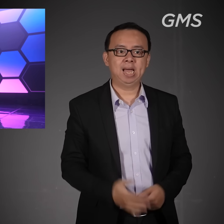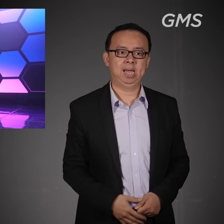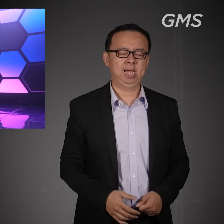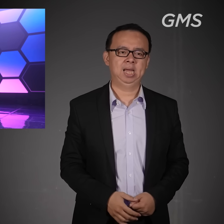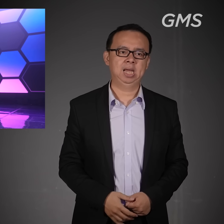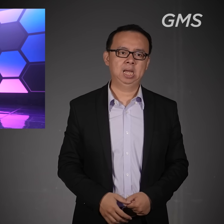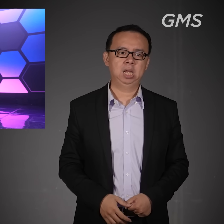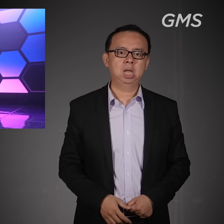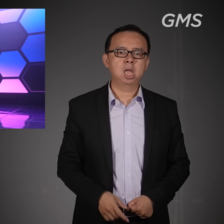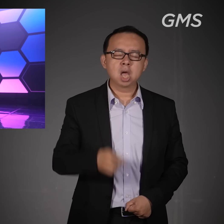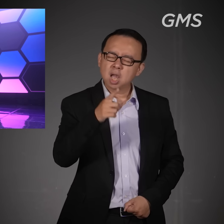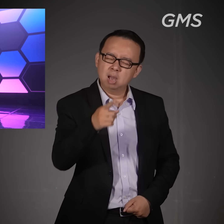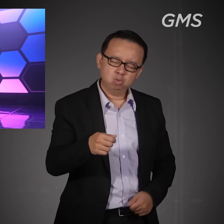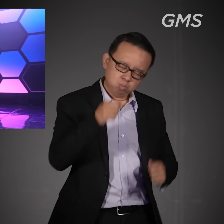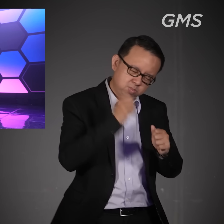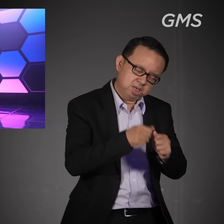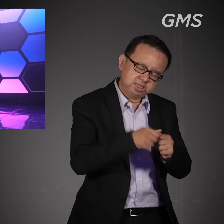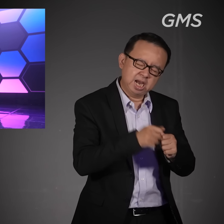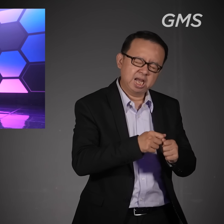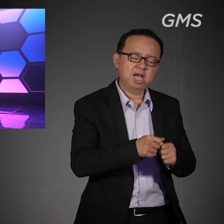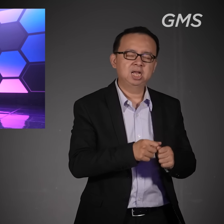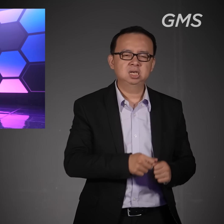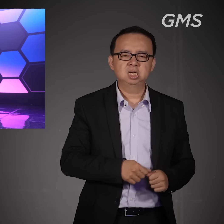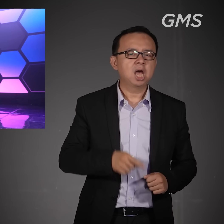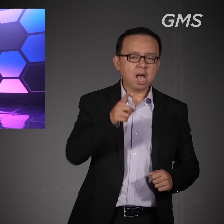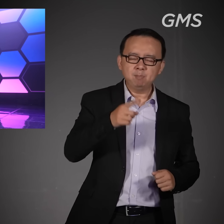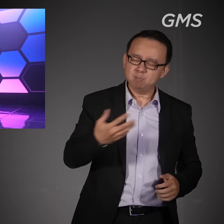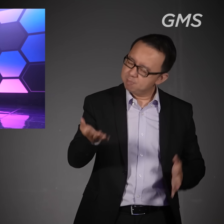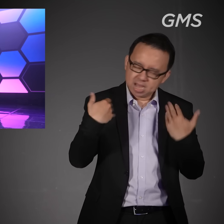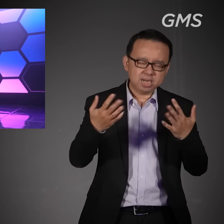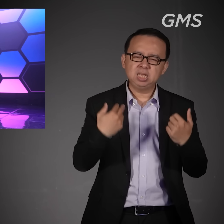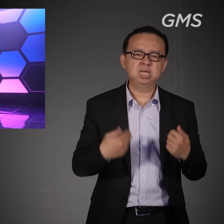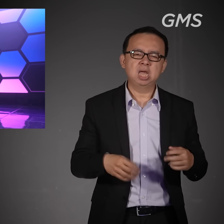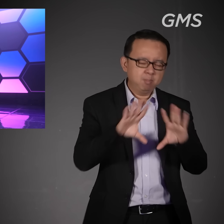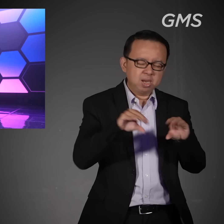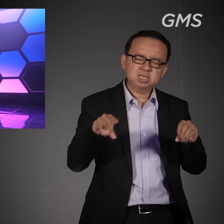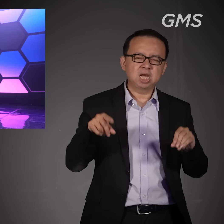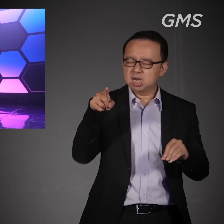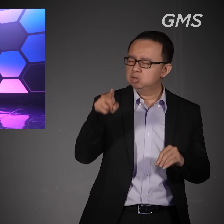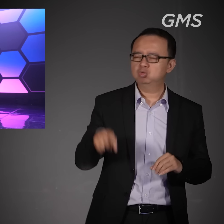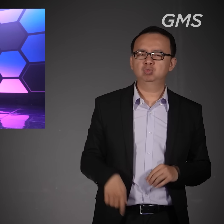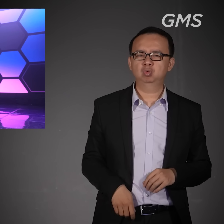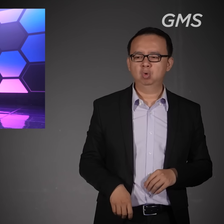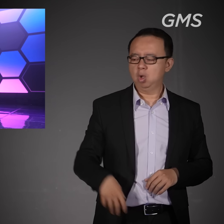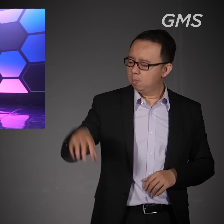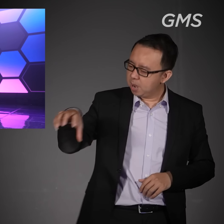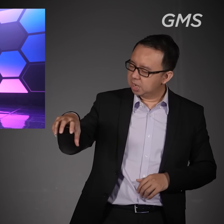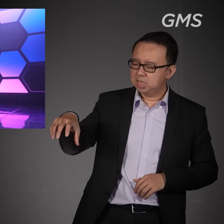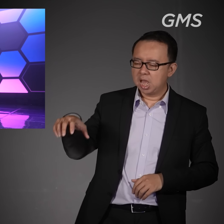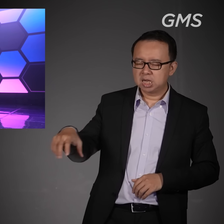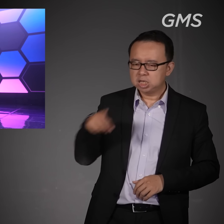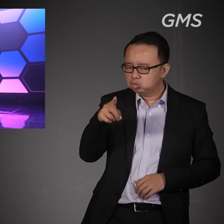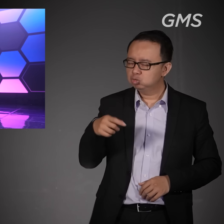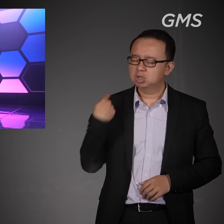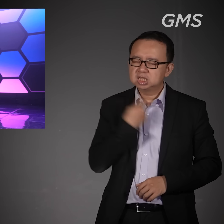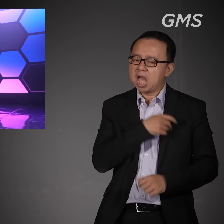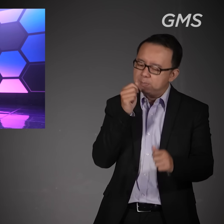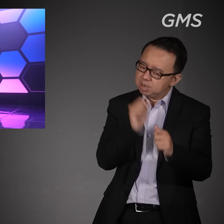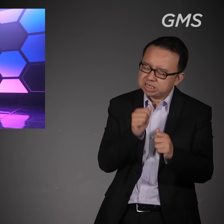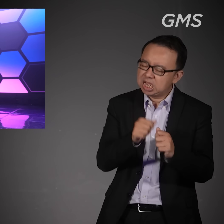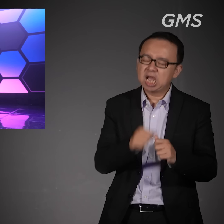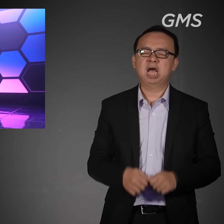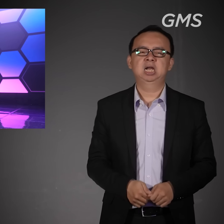persiapkan hari ini. Persiapkan secara maksimal. Lakukan bagian kita. Dalam kehidupan